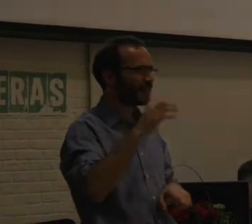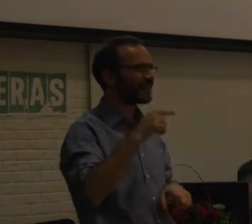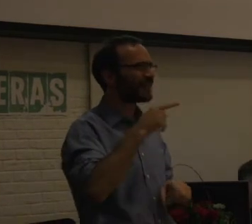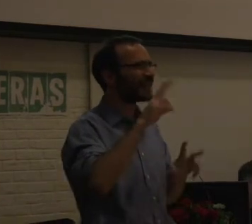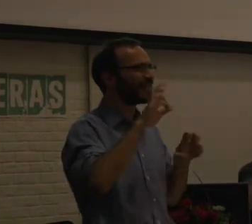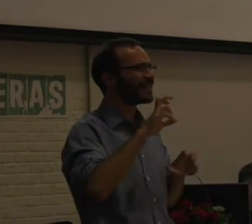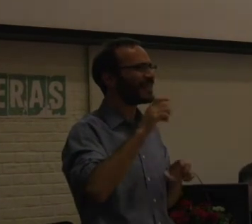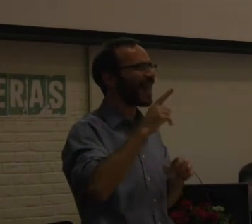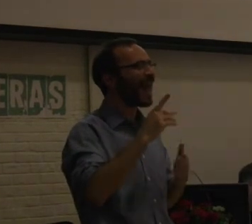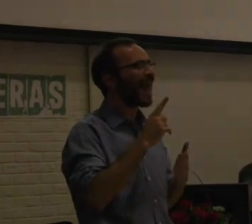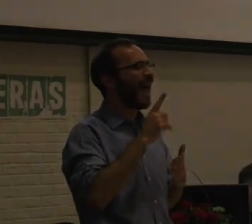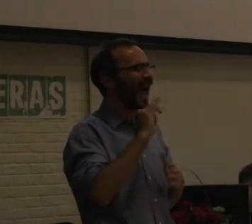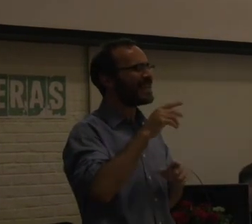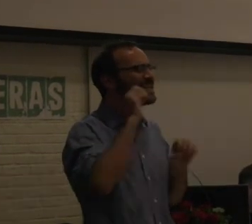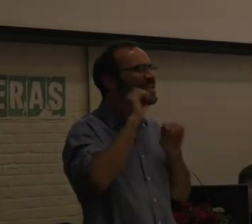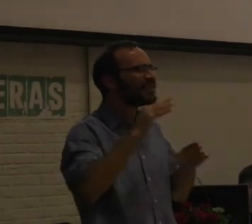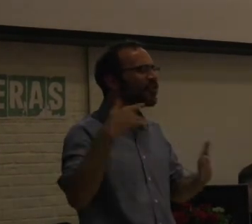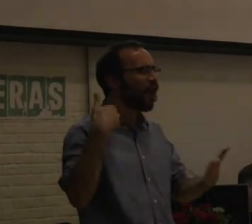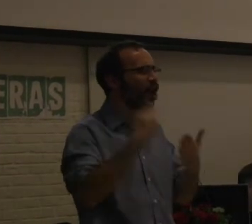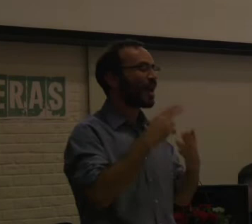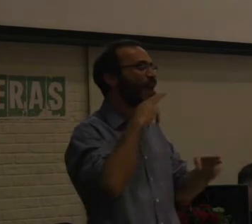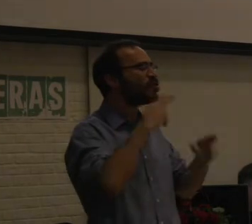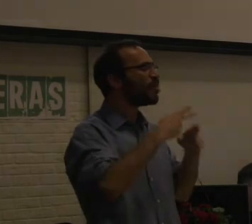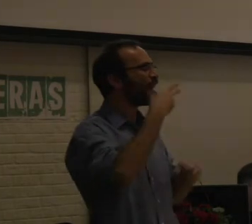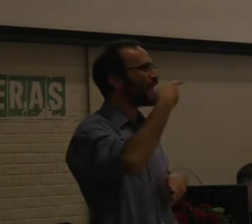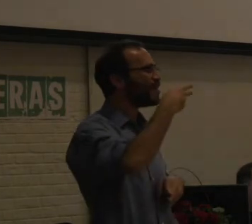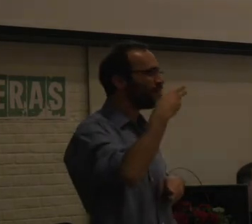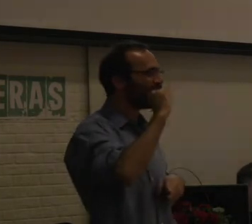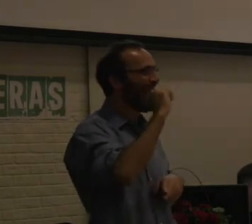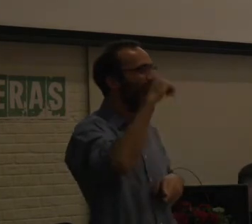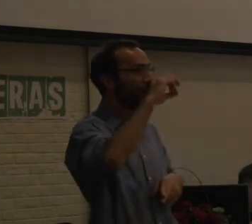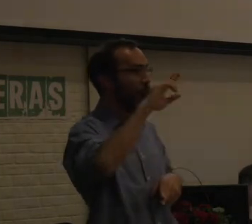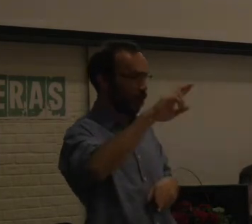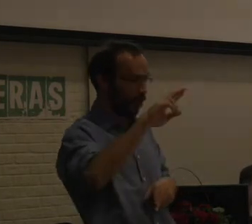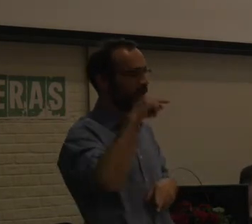llamada leyenda de Vianor. Bueno, pues esta leyenda de Vianor